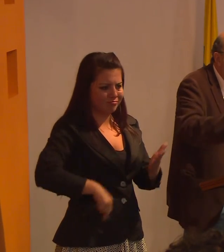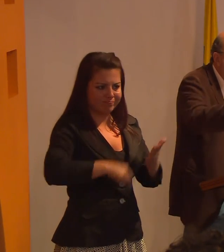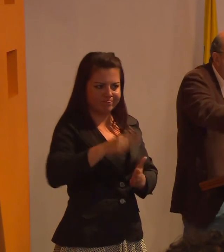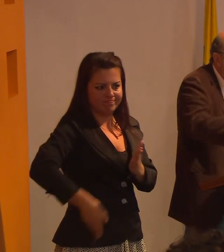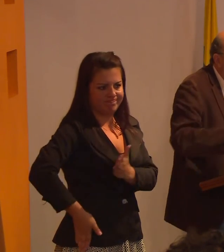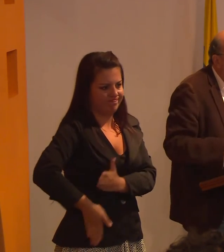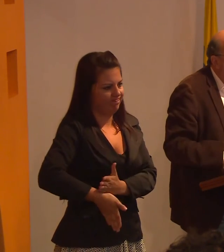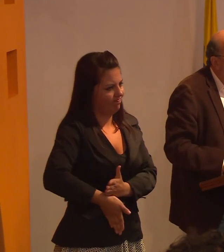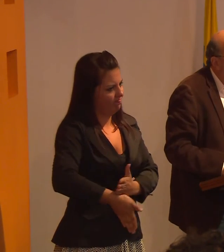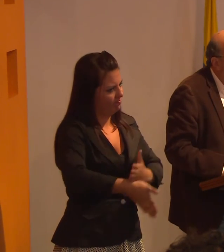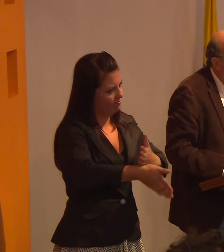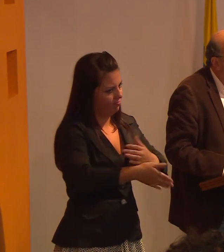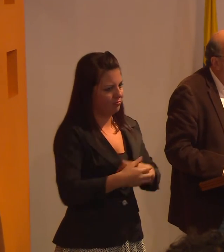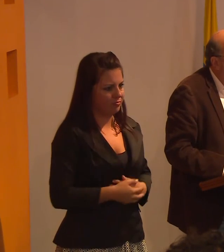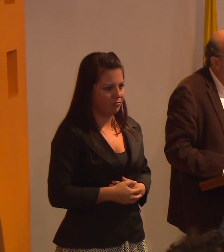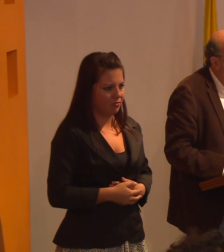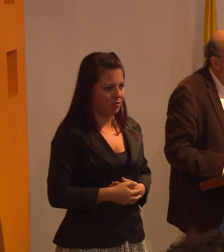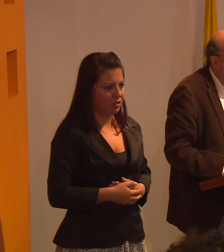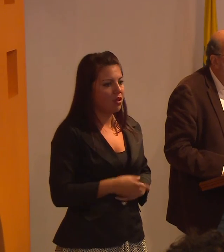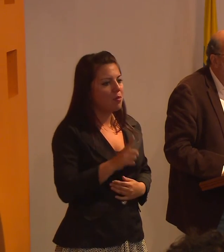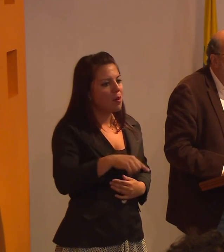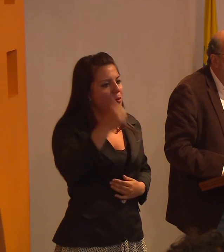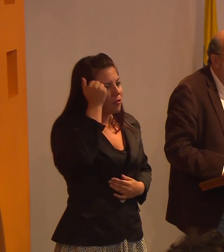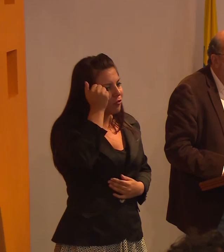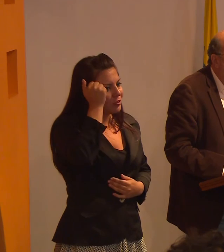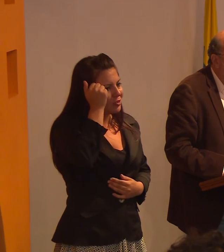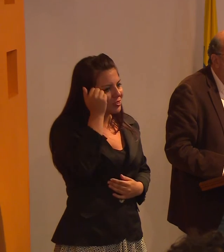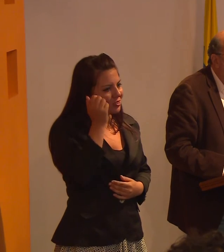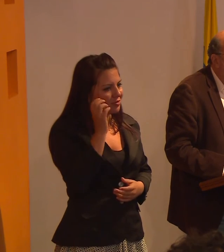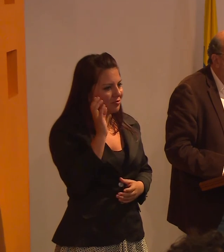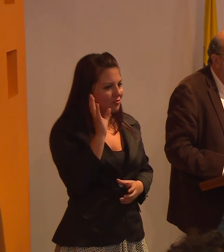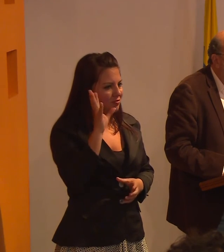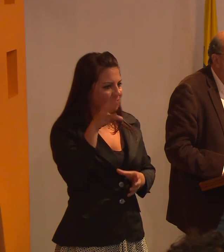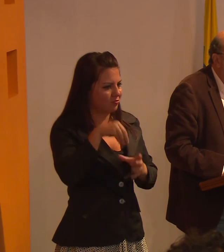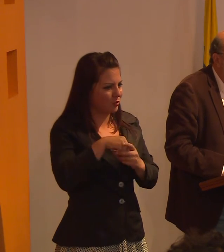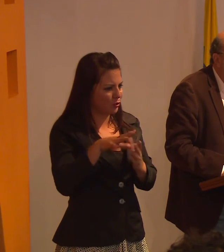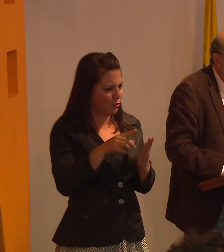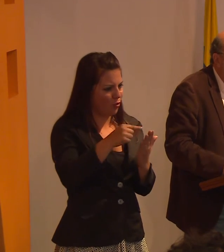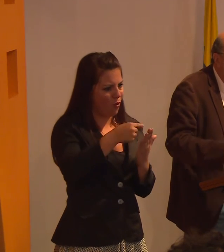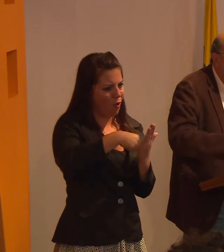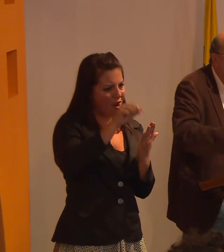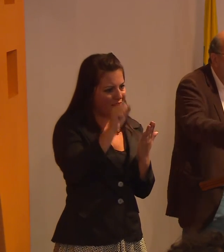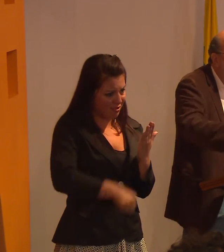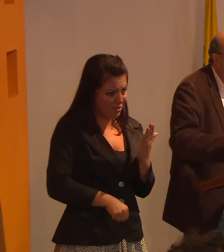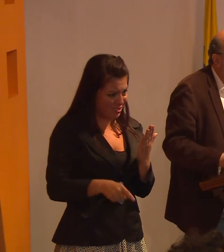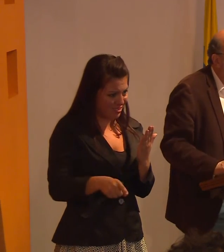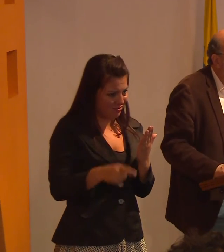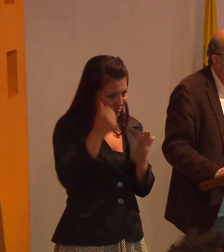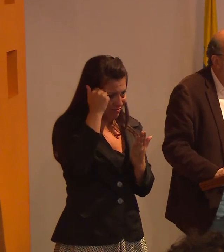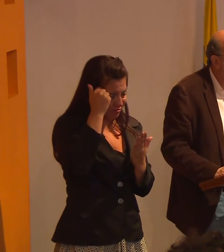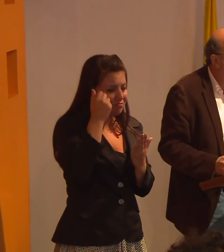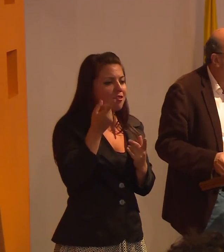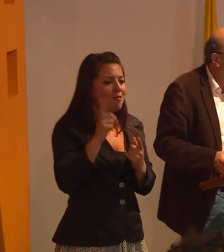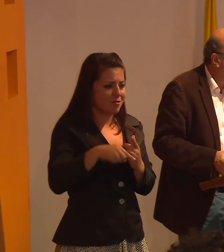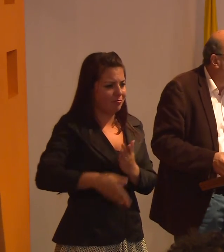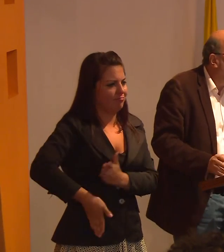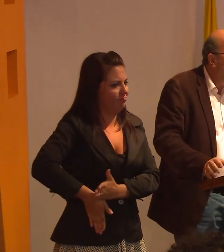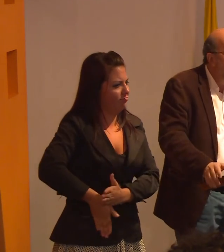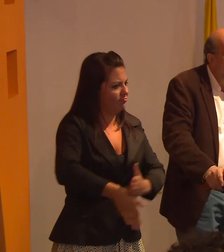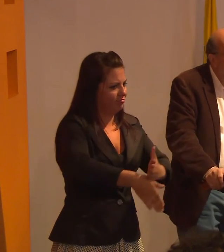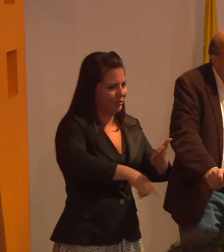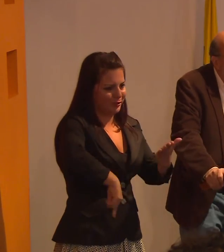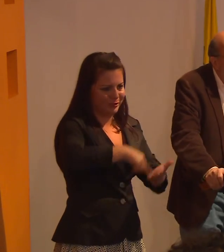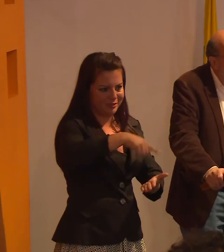los profesores que van a formar parte de los equipos de contratación, de acreditación, perdón, van a tener una contratación